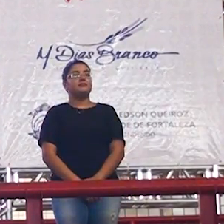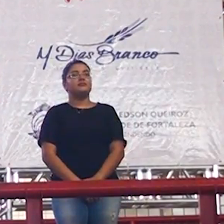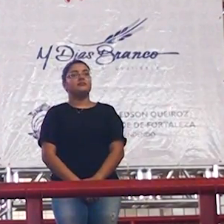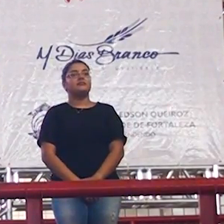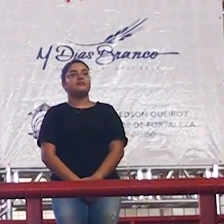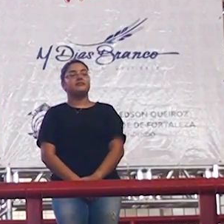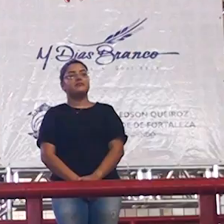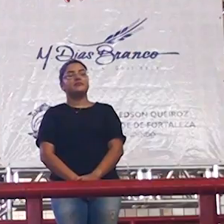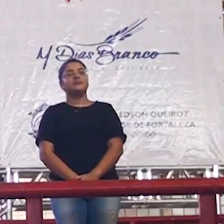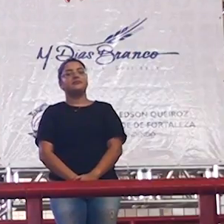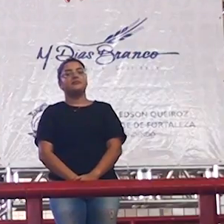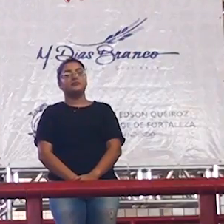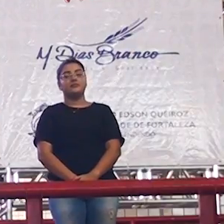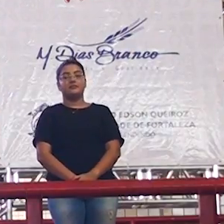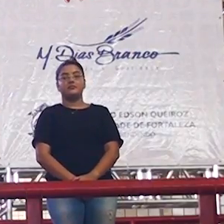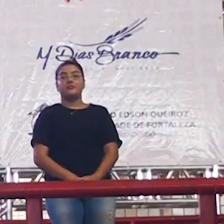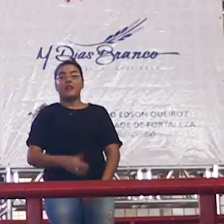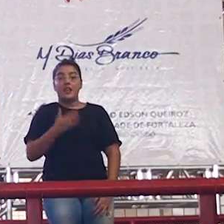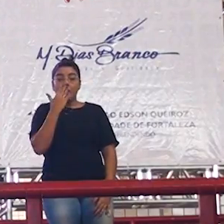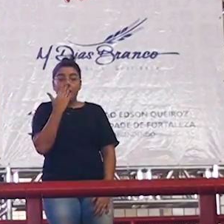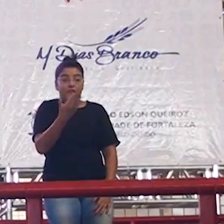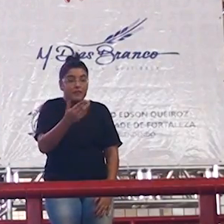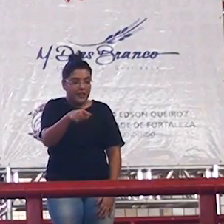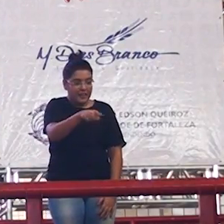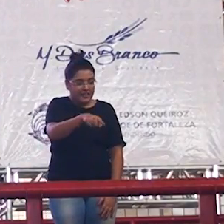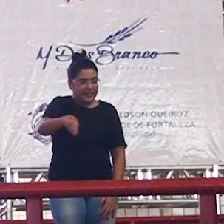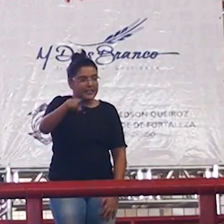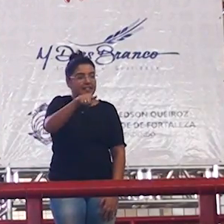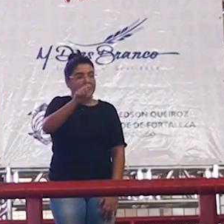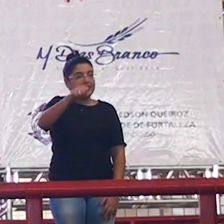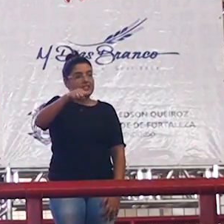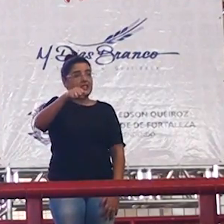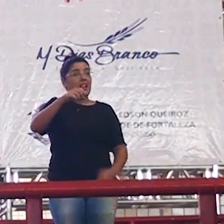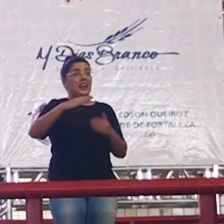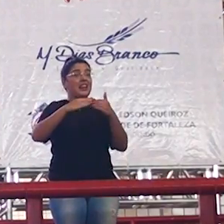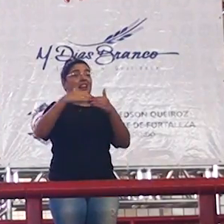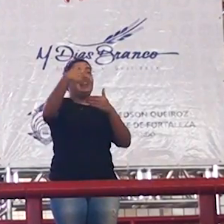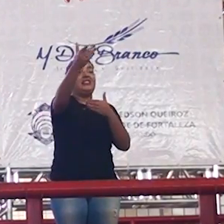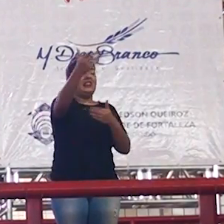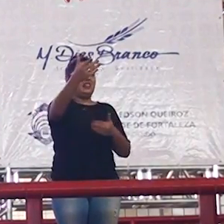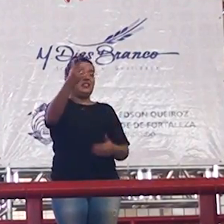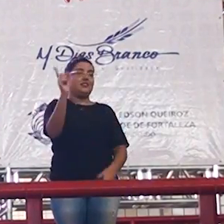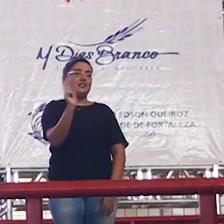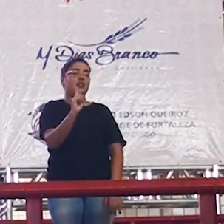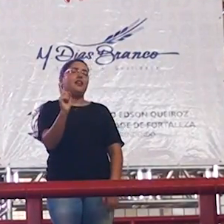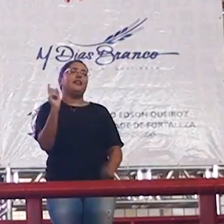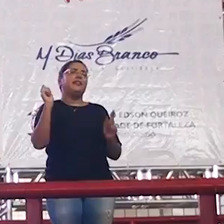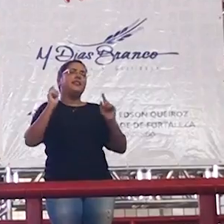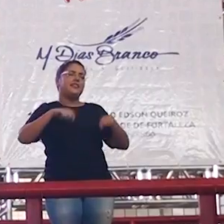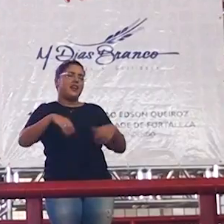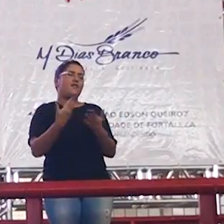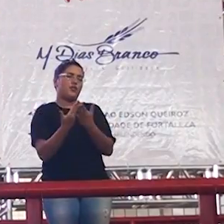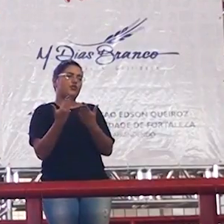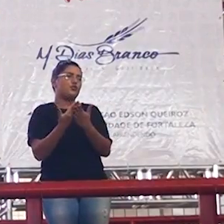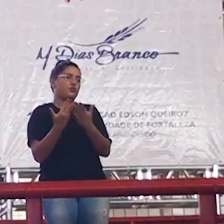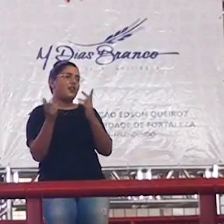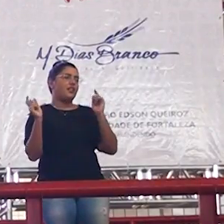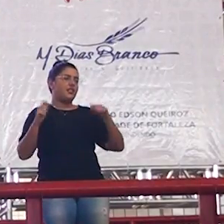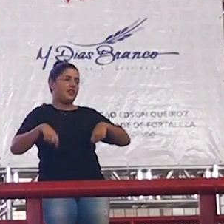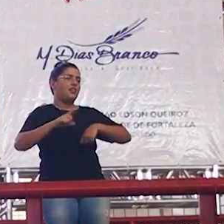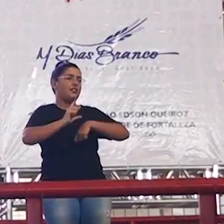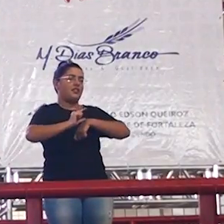Eita. Aqui na frente disseram sim, mas lá atrás disseram não. Até lá dá certo, vai dar certo,